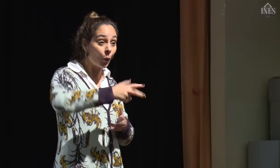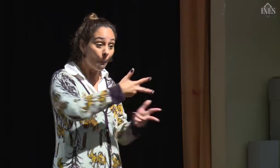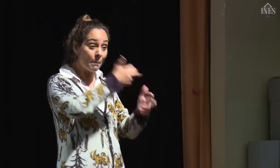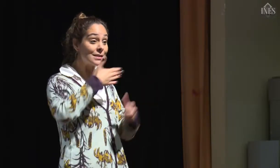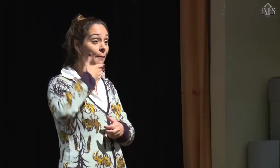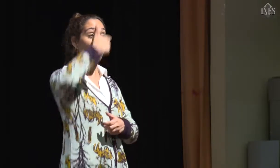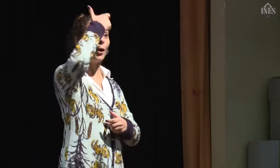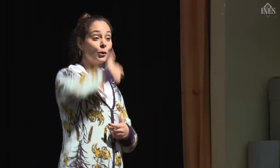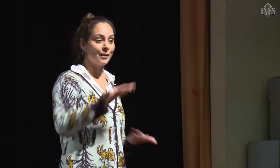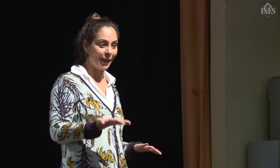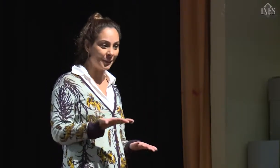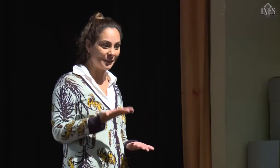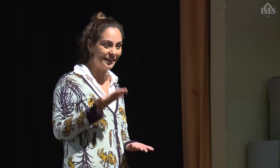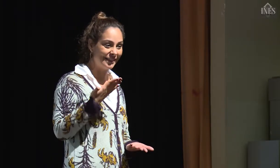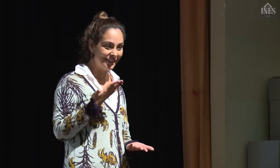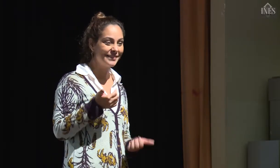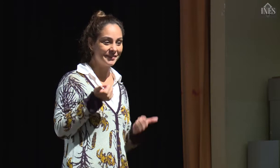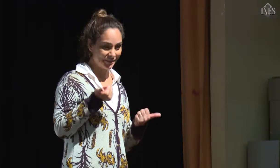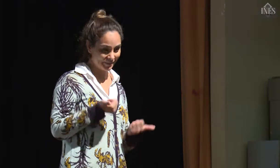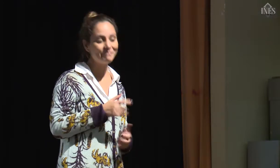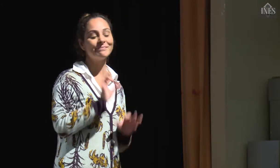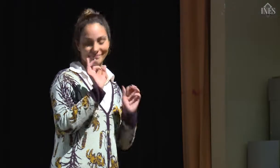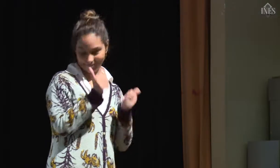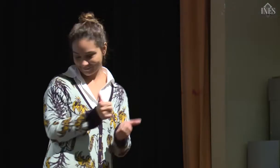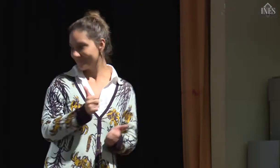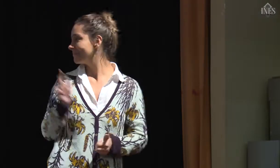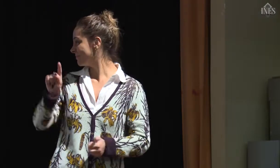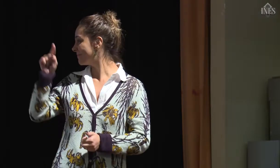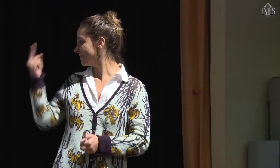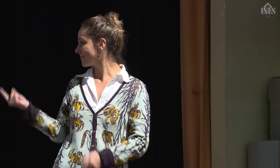Dentro de sala de aula, os alunos percebiam coisas que eu mesmo não percebia.